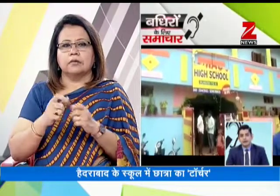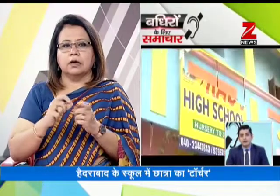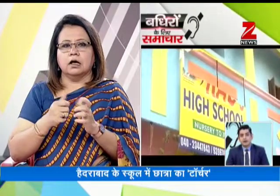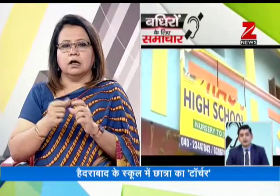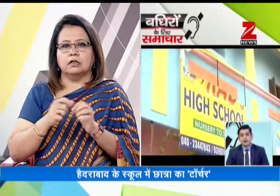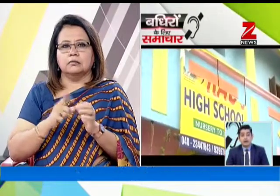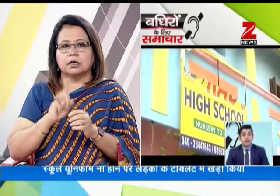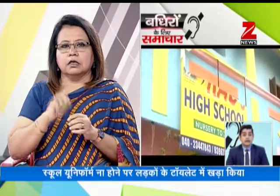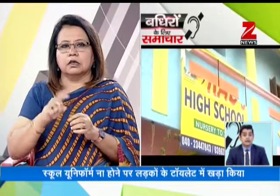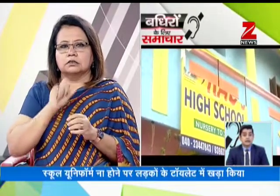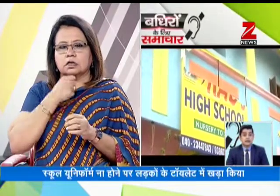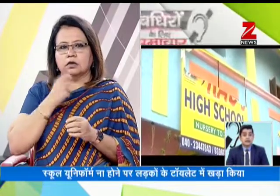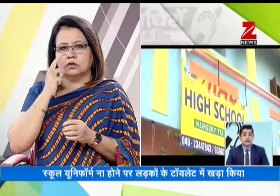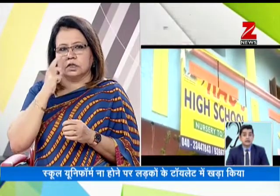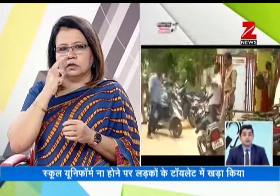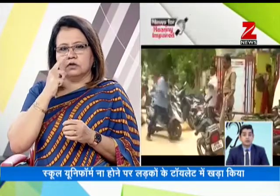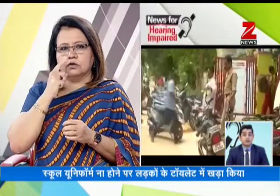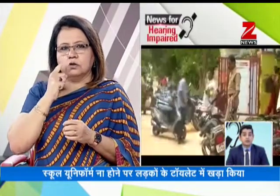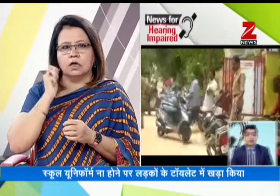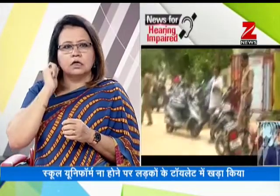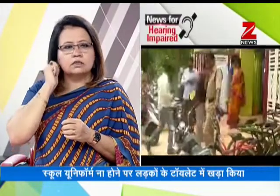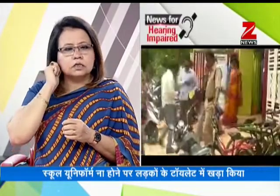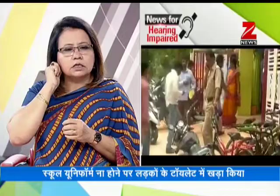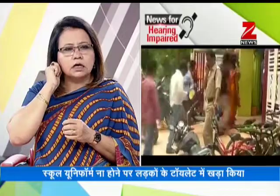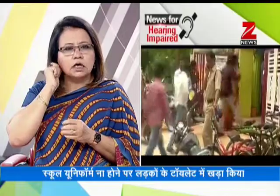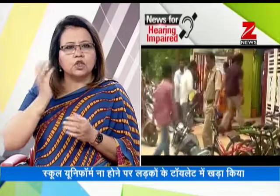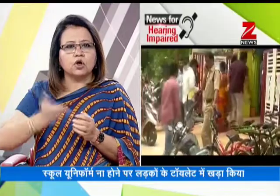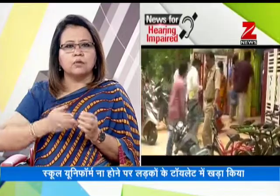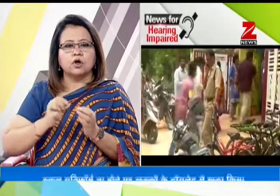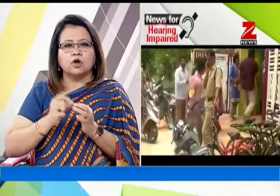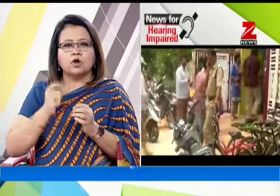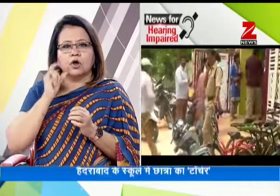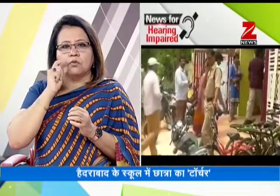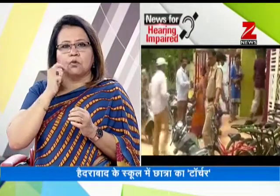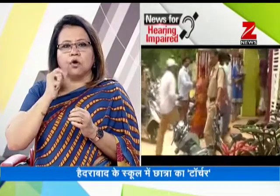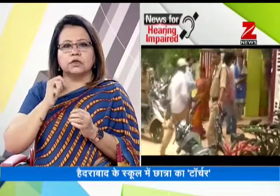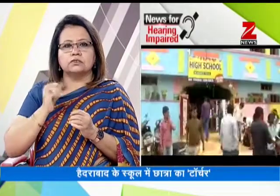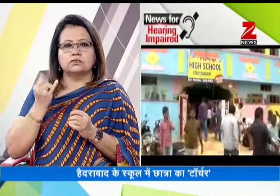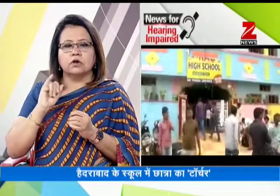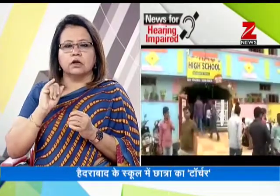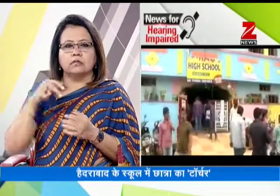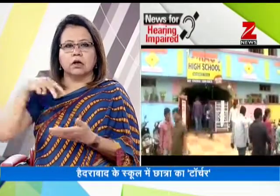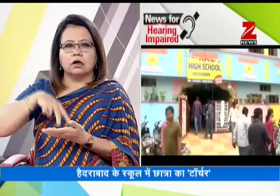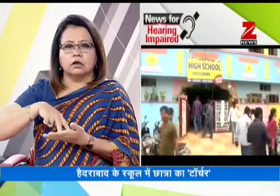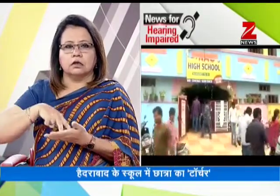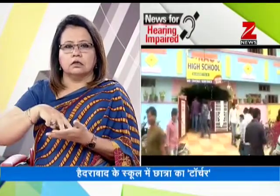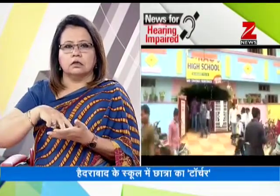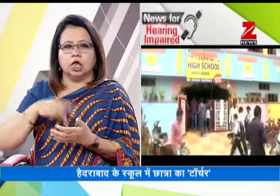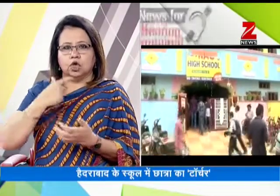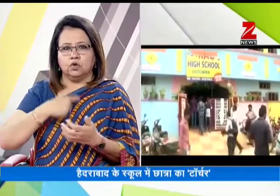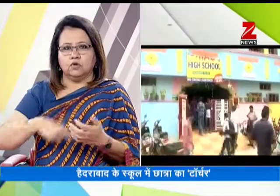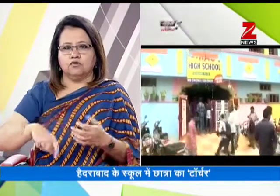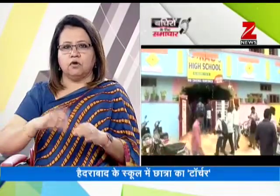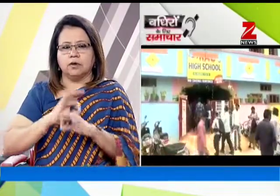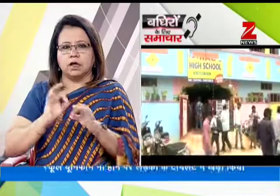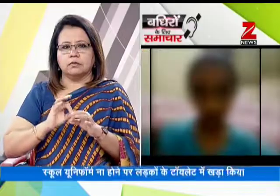हैदराबाद में 11 साल की छात्रा को सजा के तौर पर बॉयज टॉयलेट में खड़ा कर दिया गया। यूनिफॉर्म